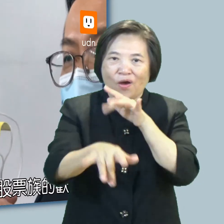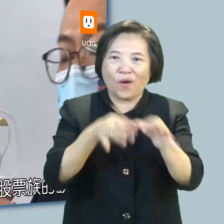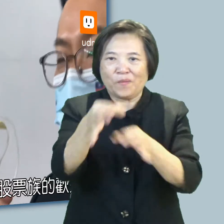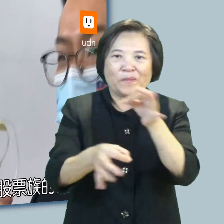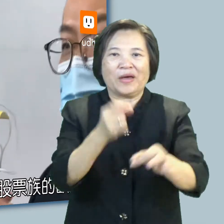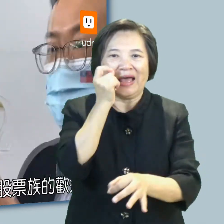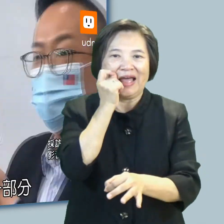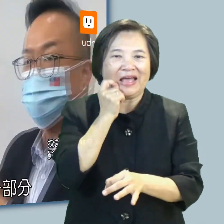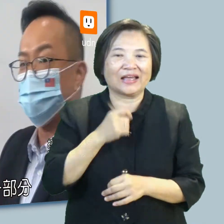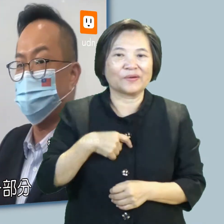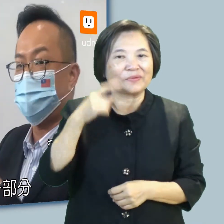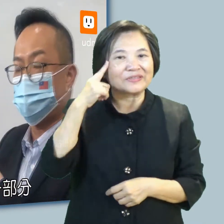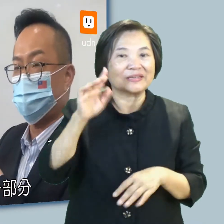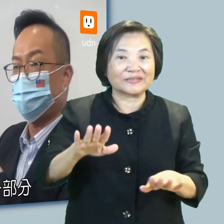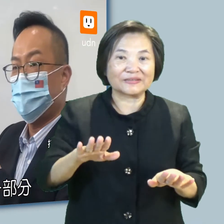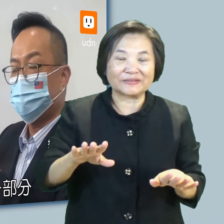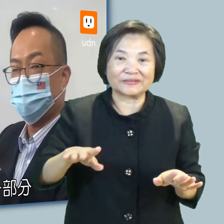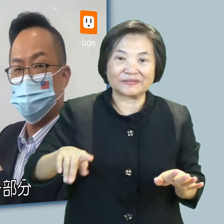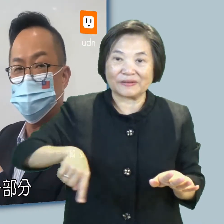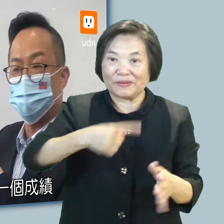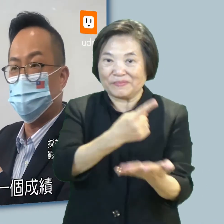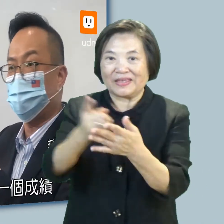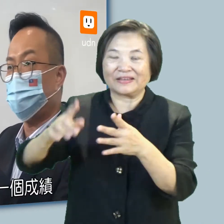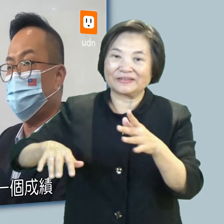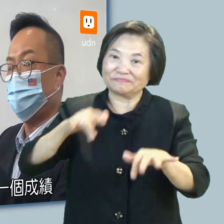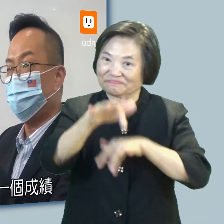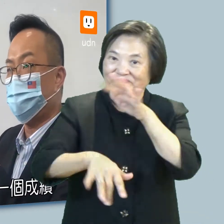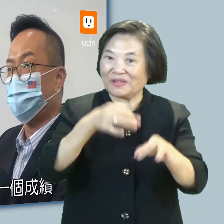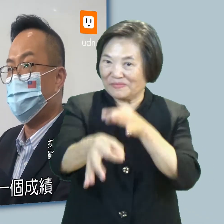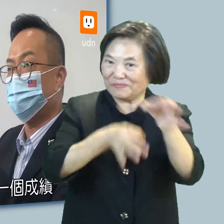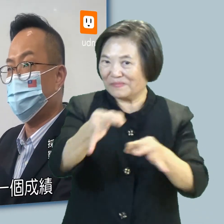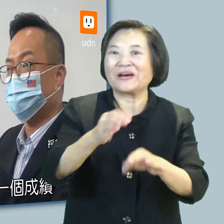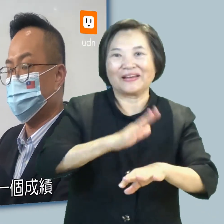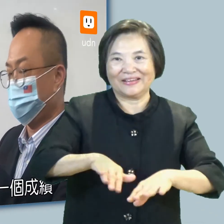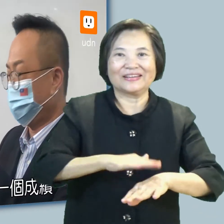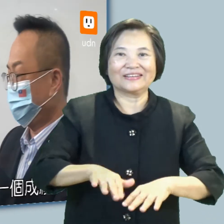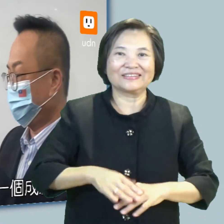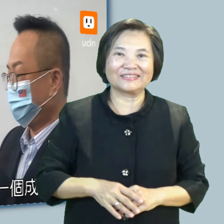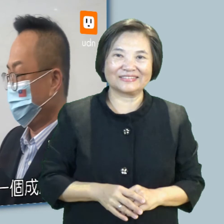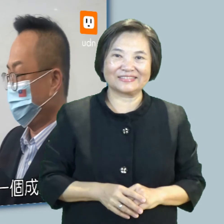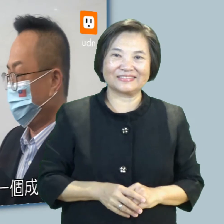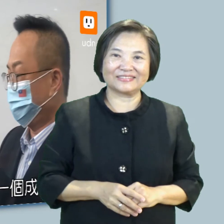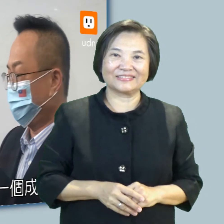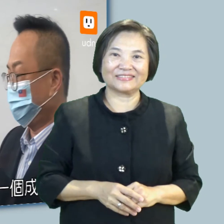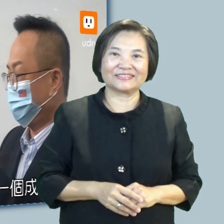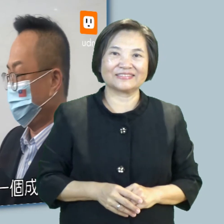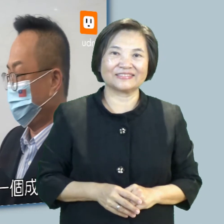股票族的欢迎。我们相信在这一部分应该会有非常好的一个成绩。